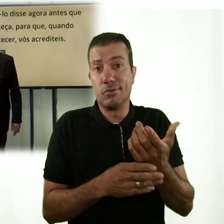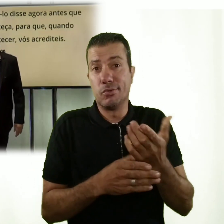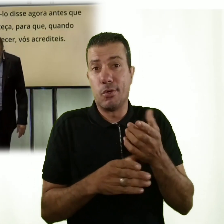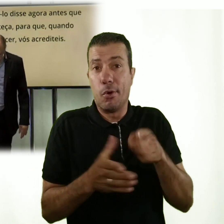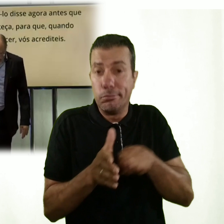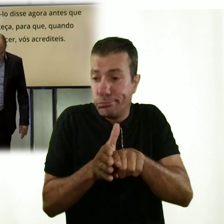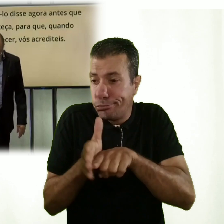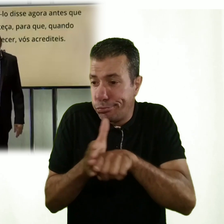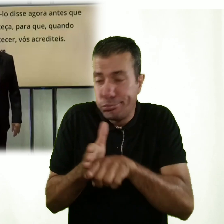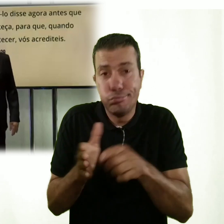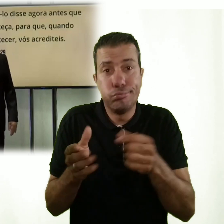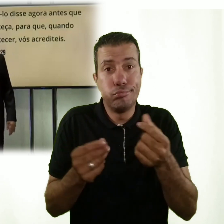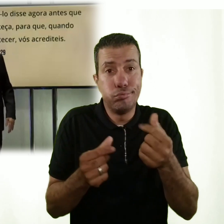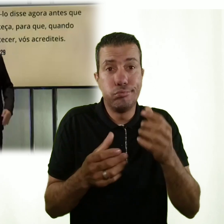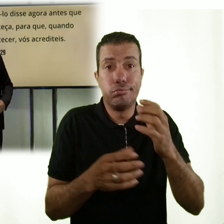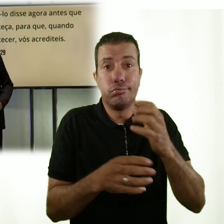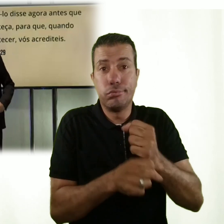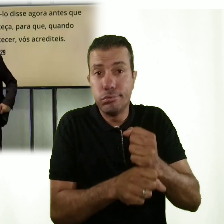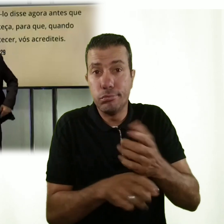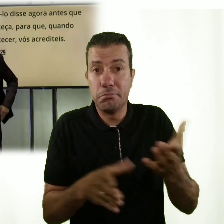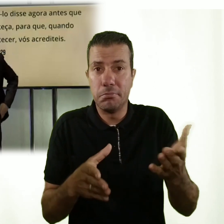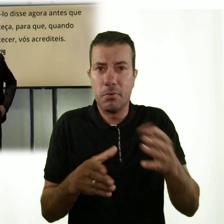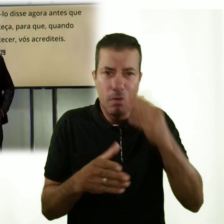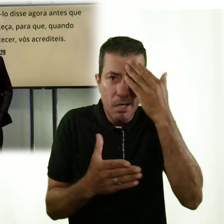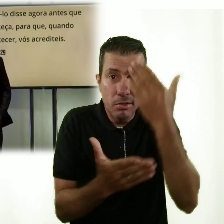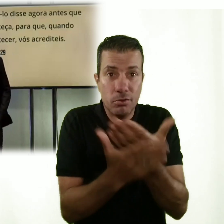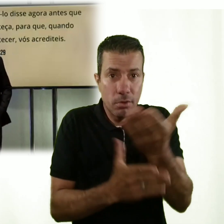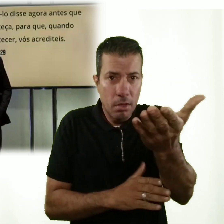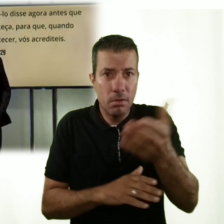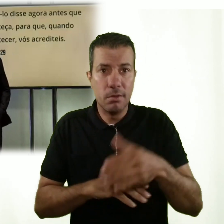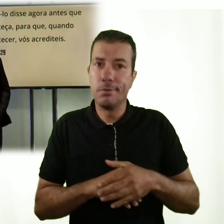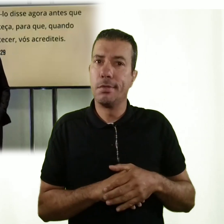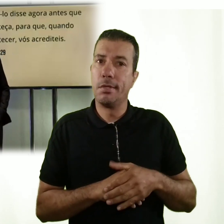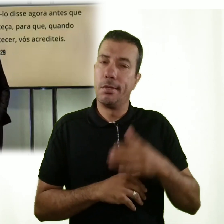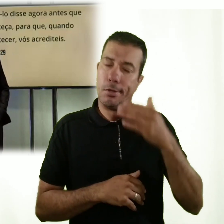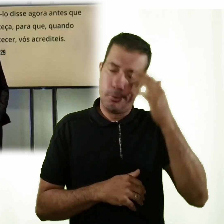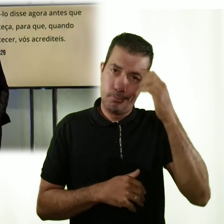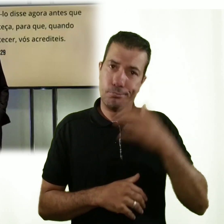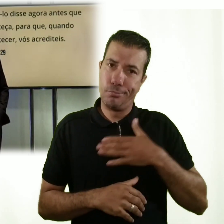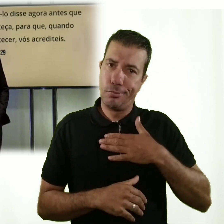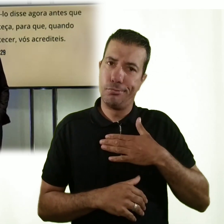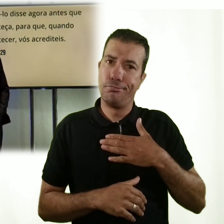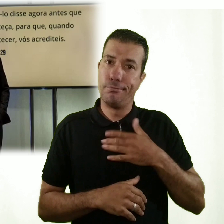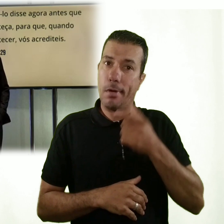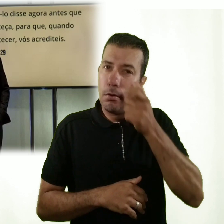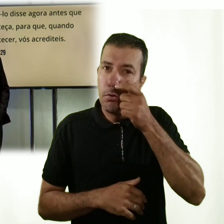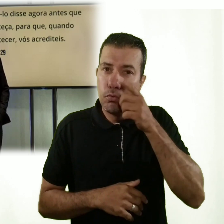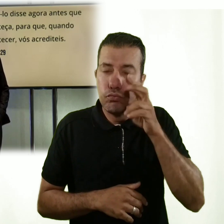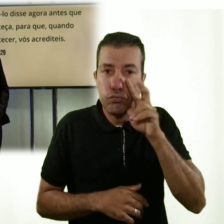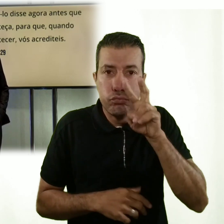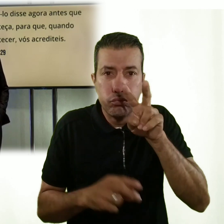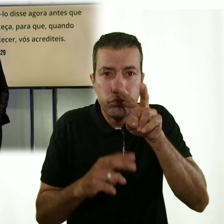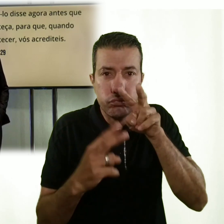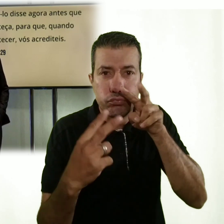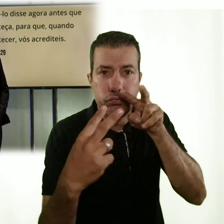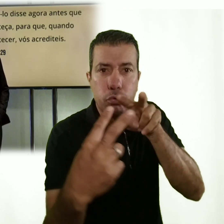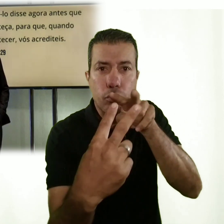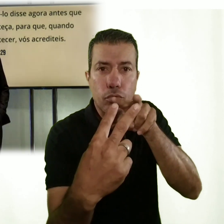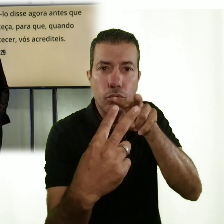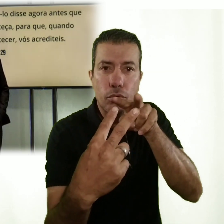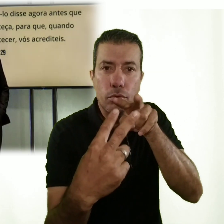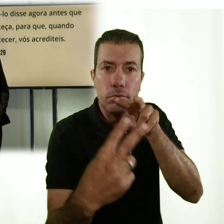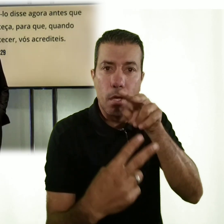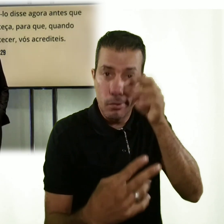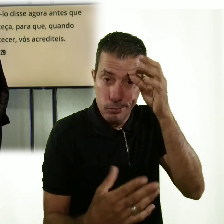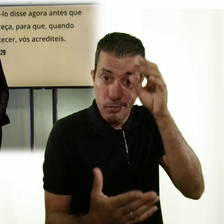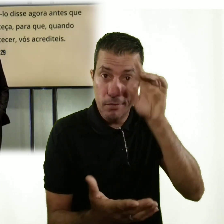acreditando nisso? Eu espero sinceramente, vou olhar bem nos seus olhos agora. Eu espero sinceramente que